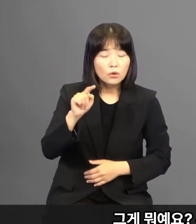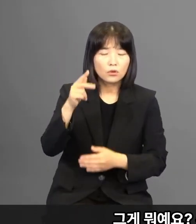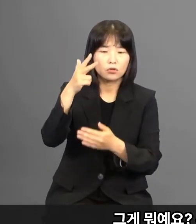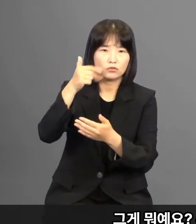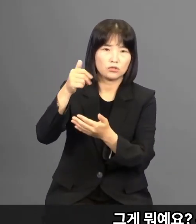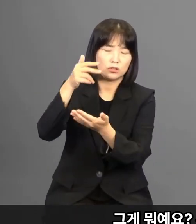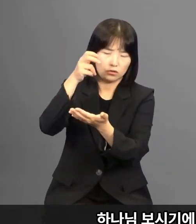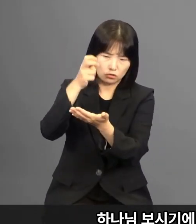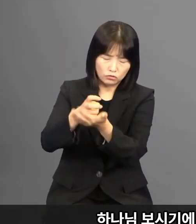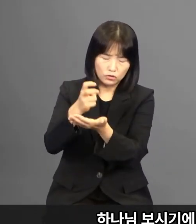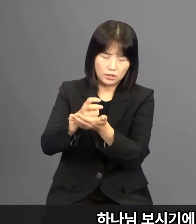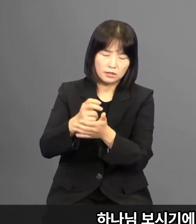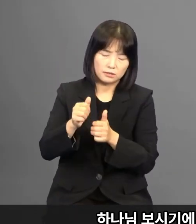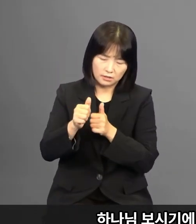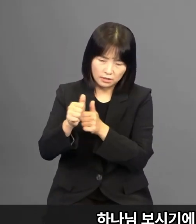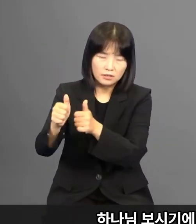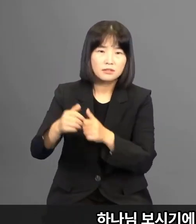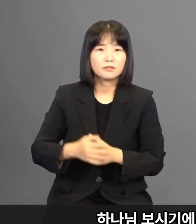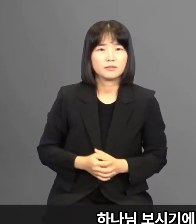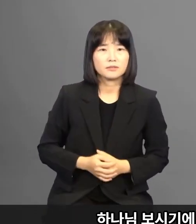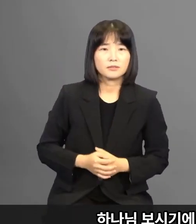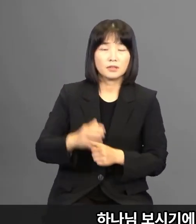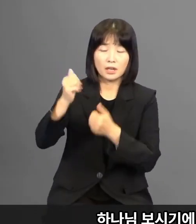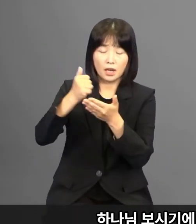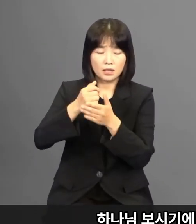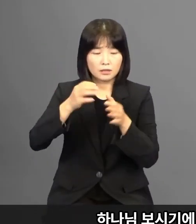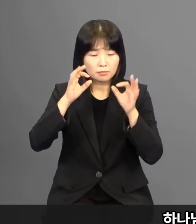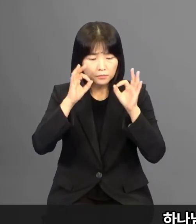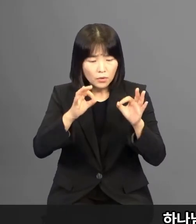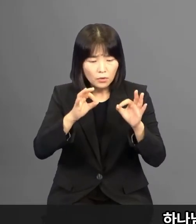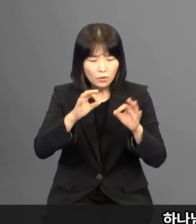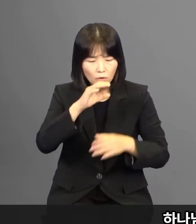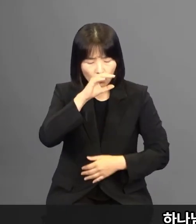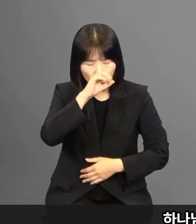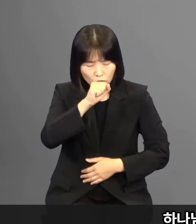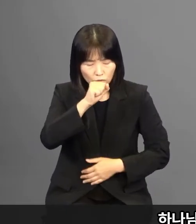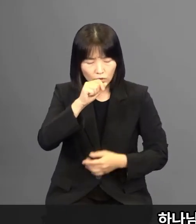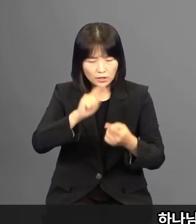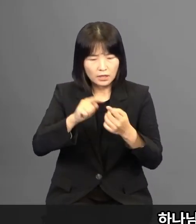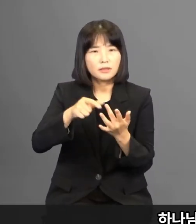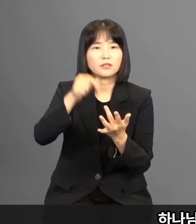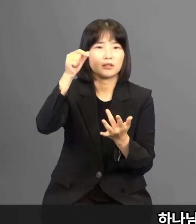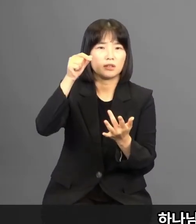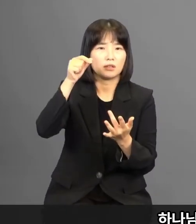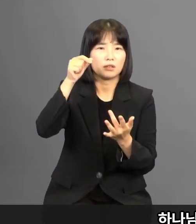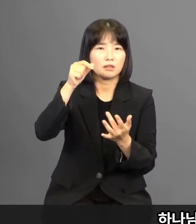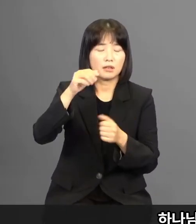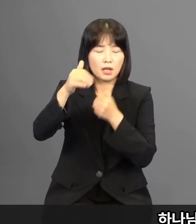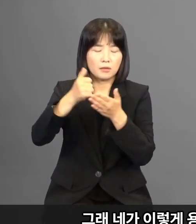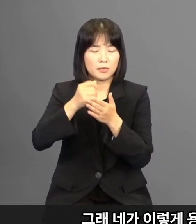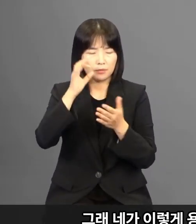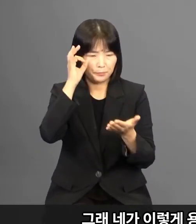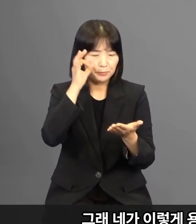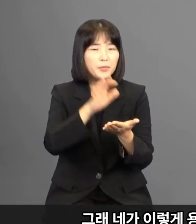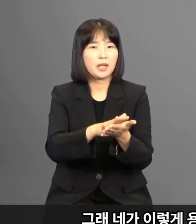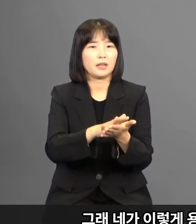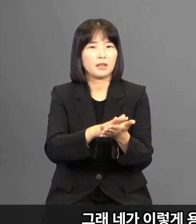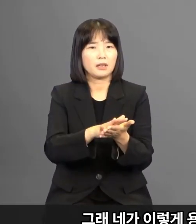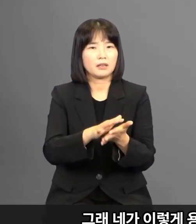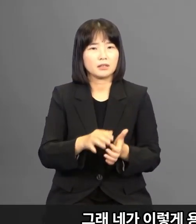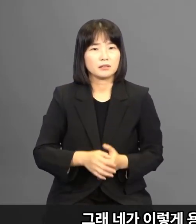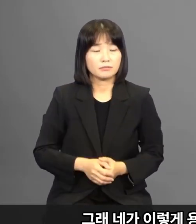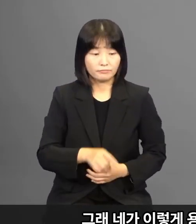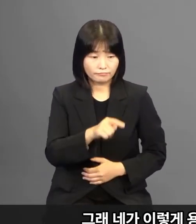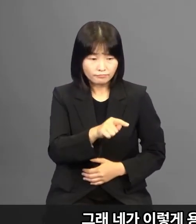거예요. 하나님 보시기에 옳은 것을 선택하는 것입니다. 하나님이 그걸 보셨어요. 하나의 테스트였습니다. 그래,